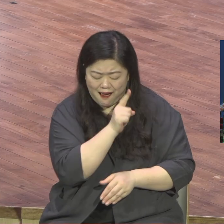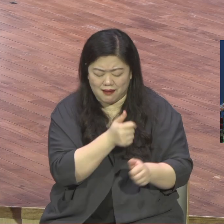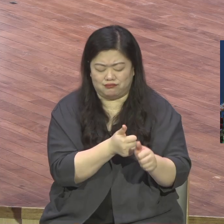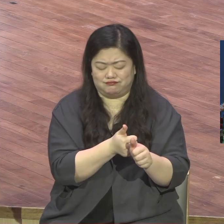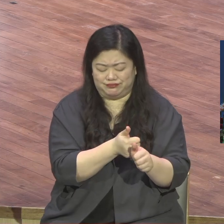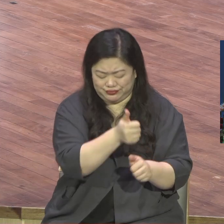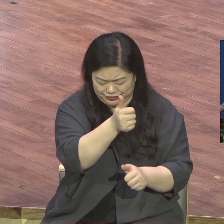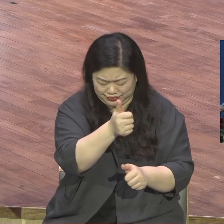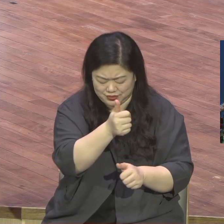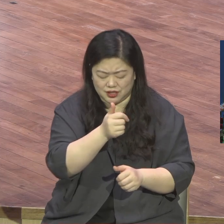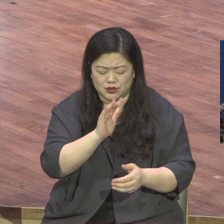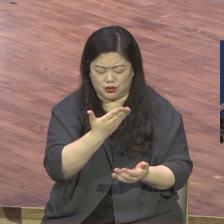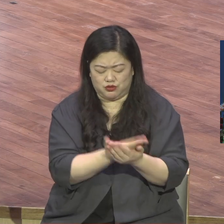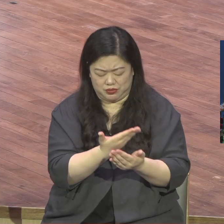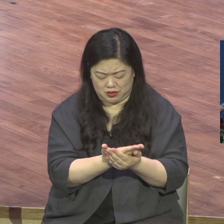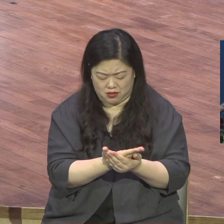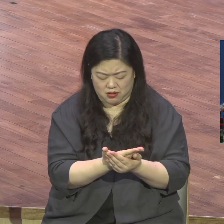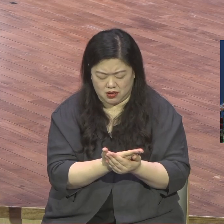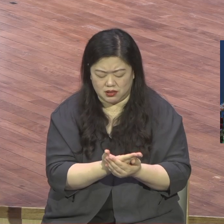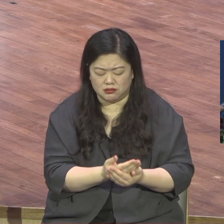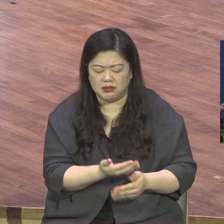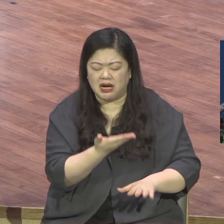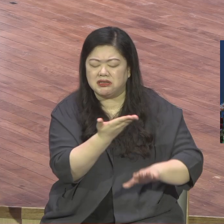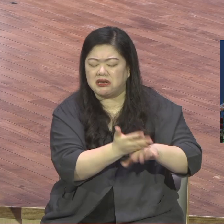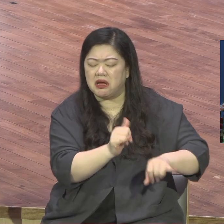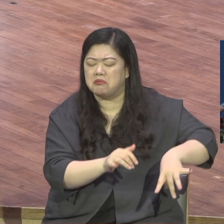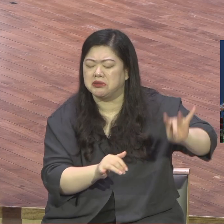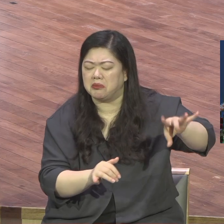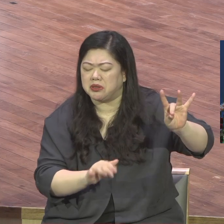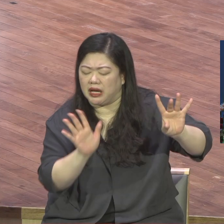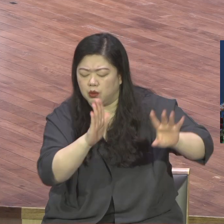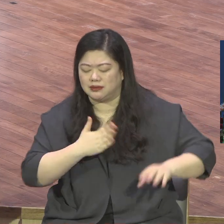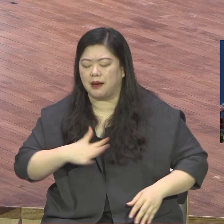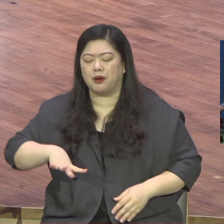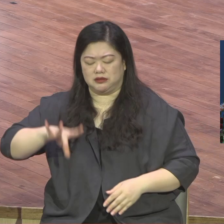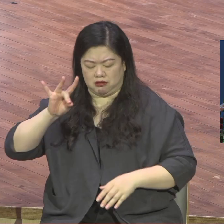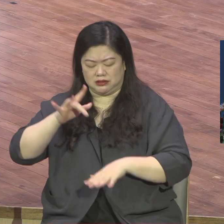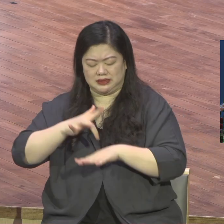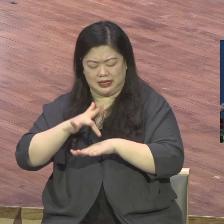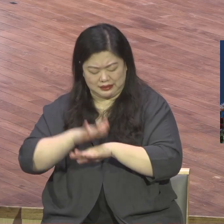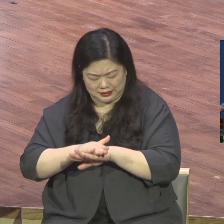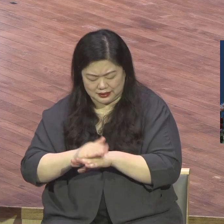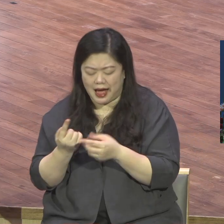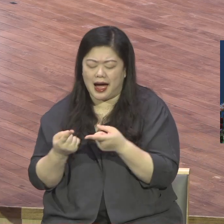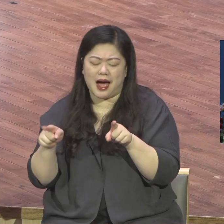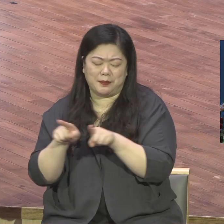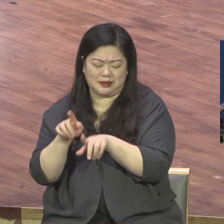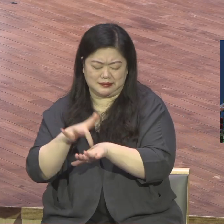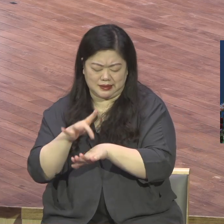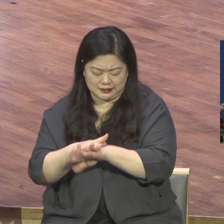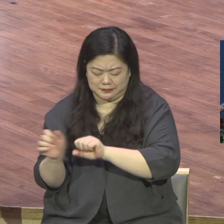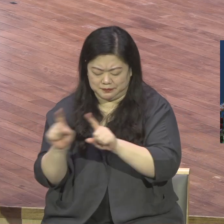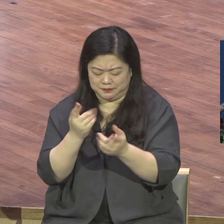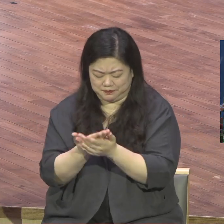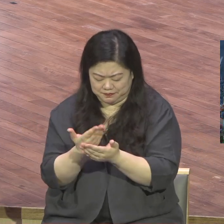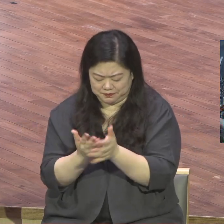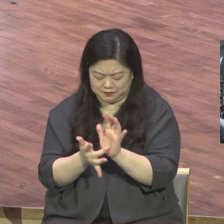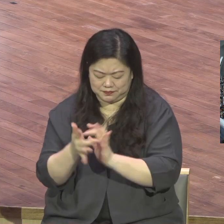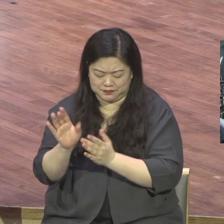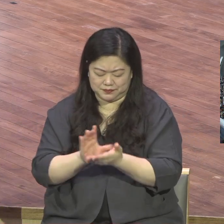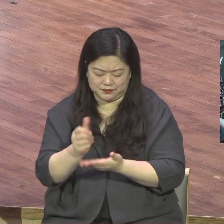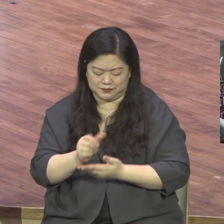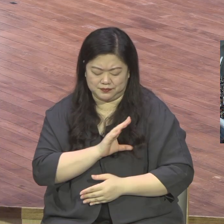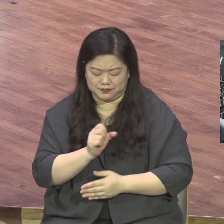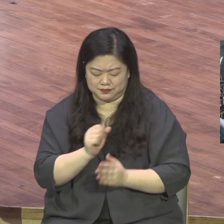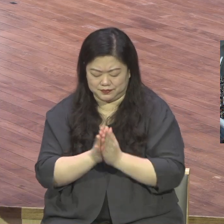먼저 체질이 되게 도와주옵소서. 함께 체질이 되게 하여 주옵소서. 예수 이름 받들어 기도합니다. 아멘.